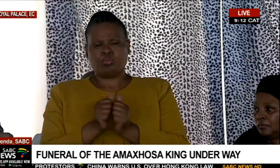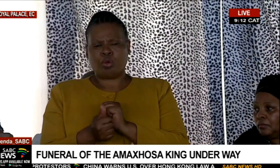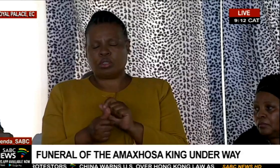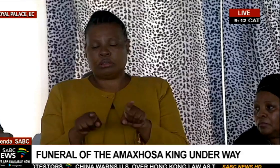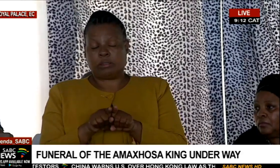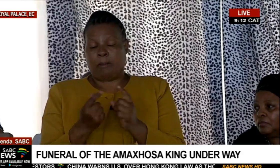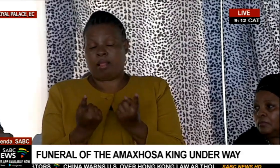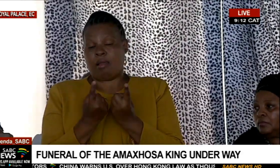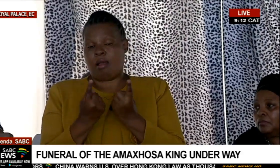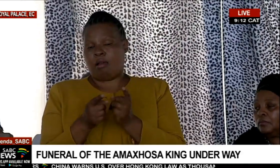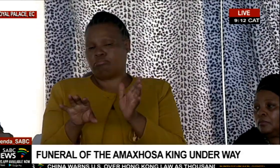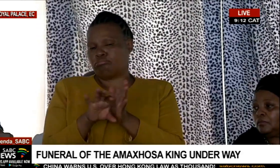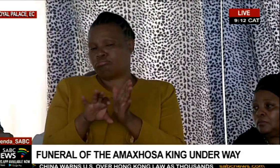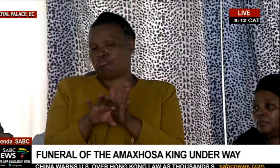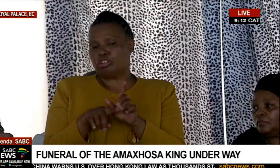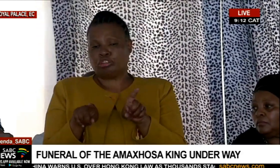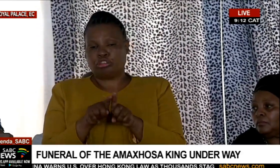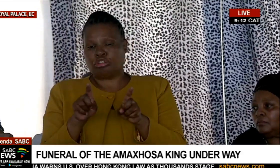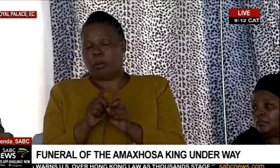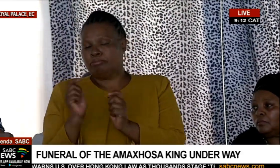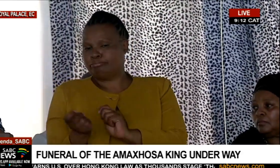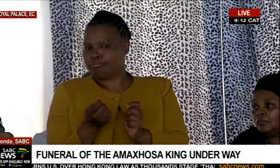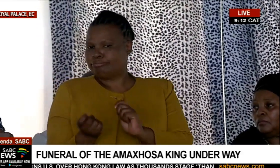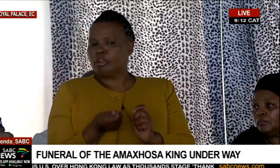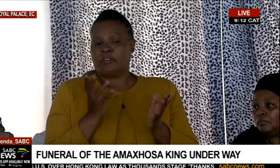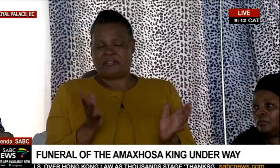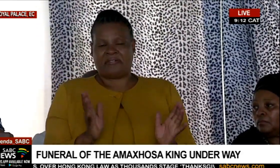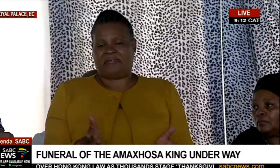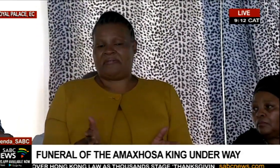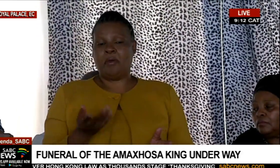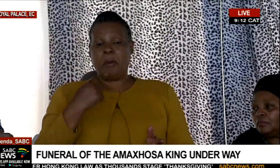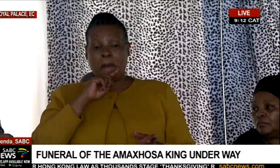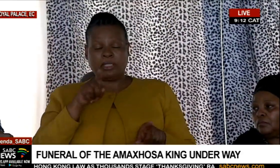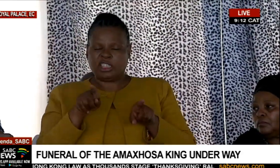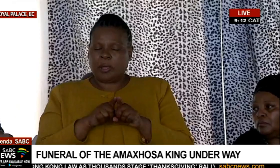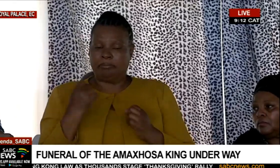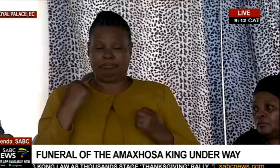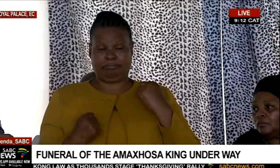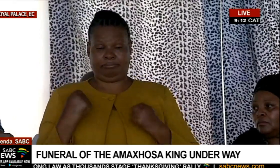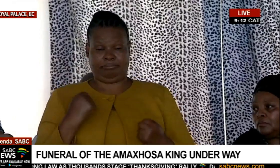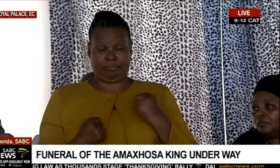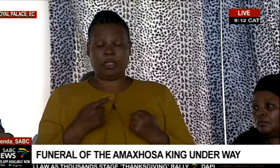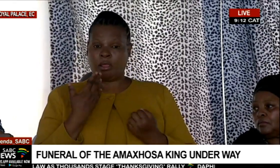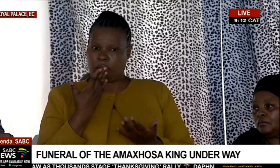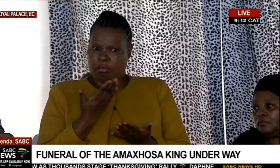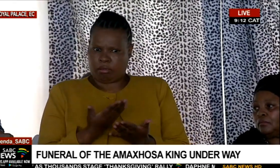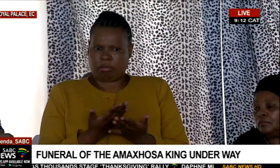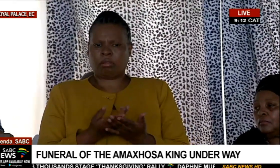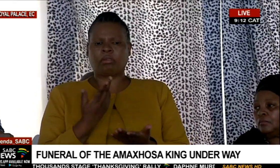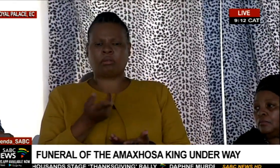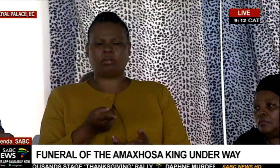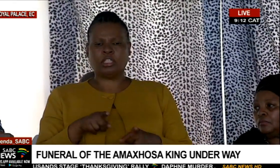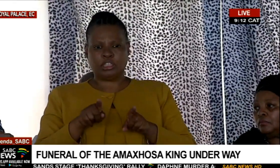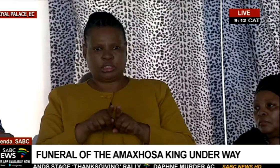zebhola ekhatywayo nezebhola yomnyazi rhoqo ngonyaka nezembaleki ke phofu zisenyongweni kuye